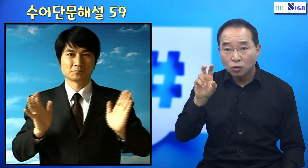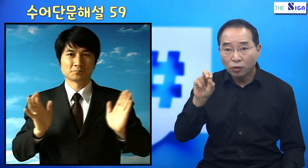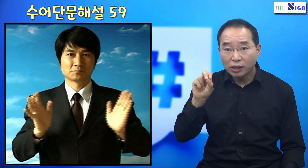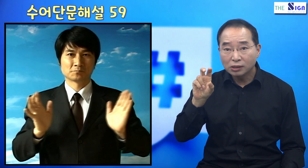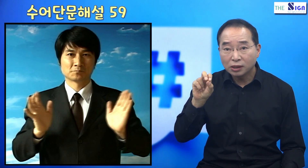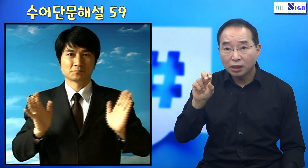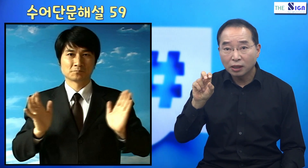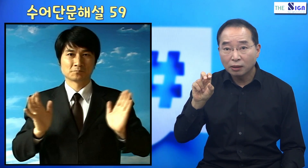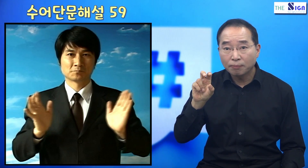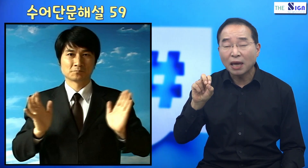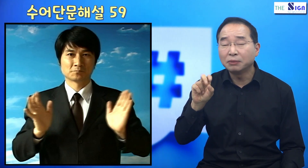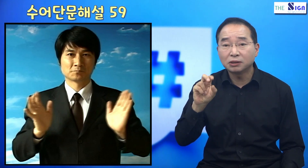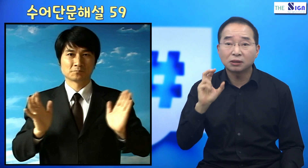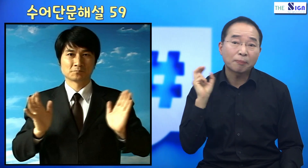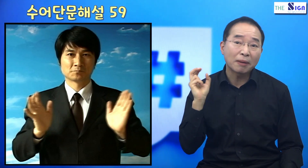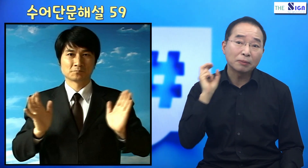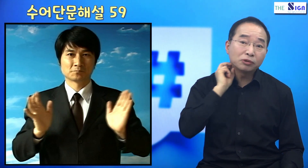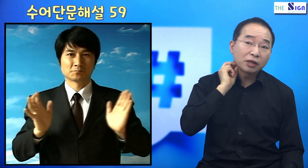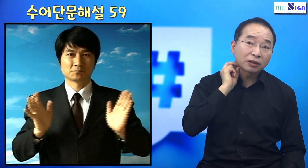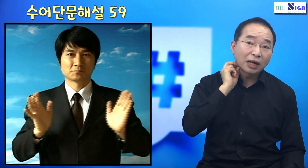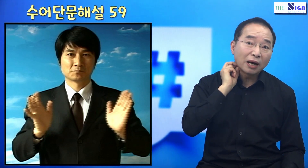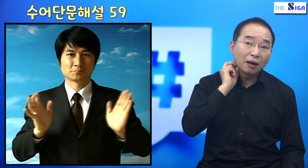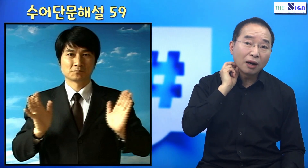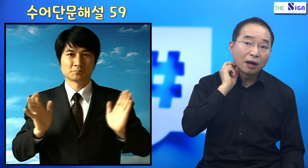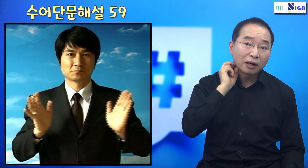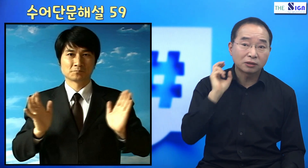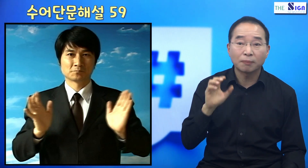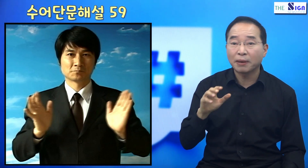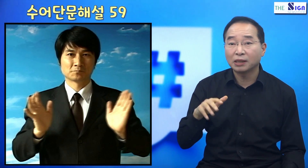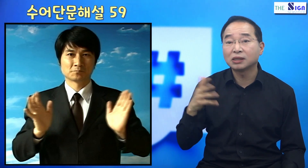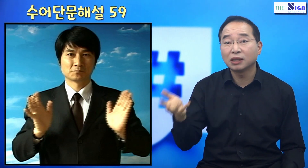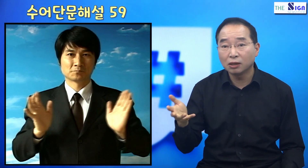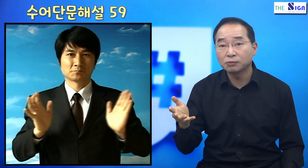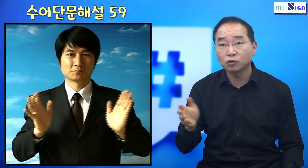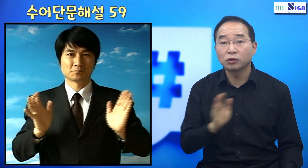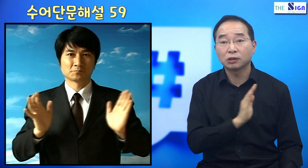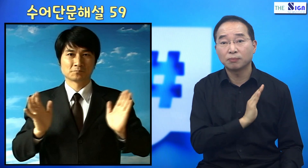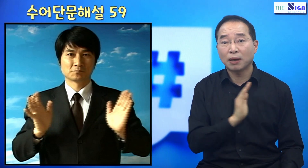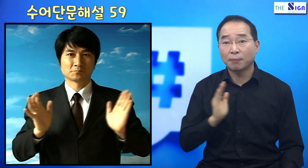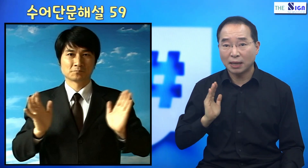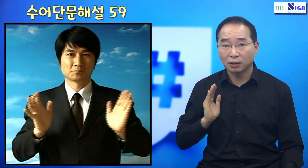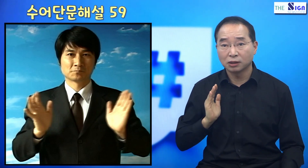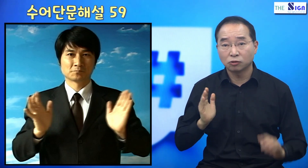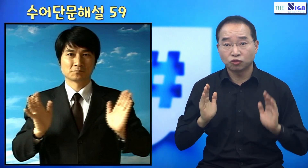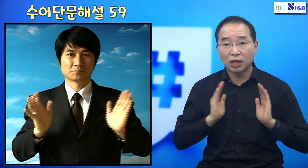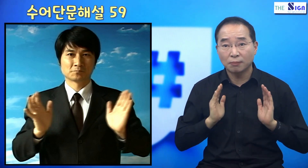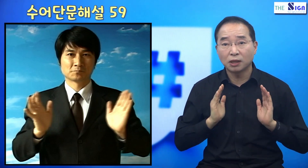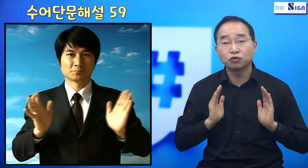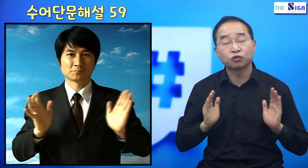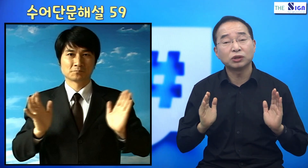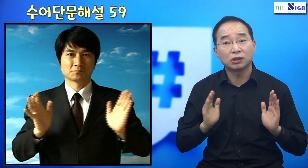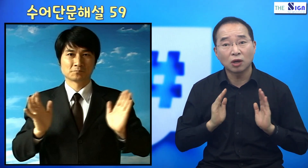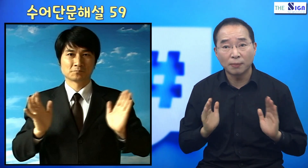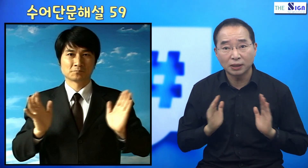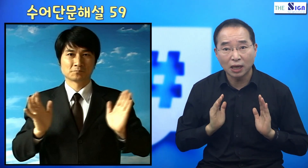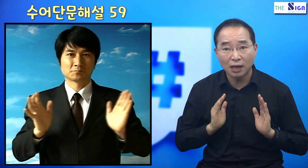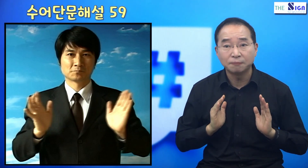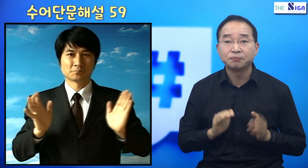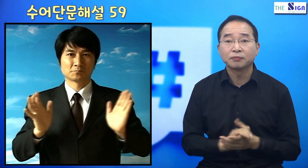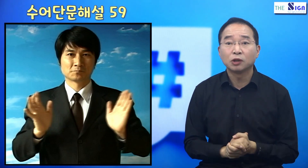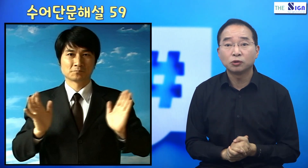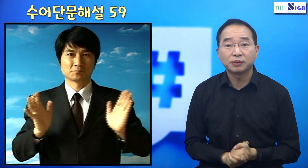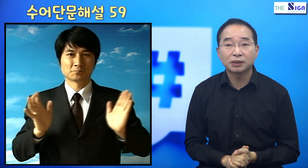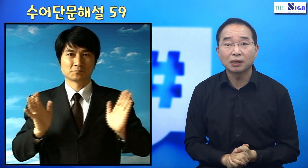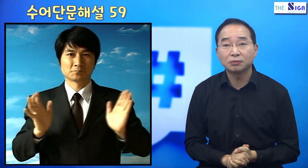배신은 요게 이제 뱀을 뜻해서 뱀에 물렸다. 그래서 배신 개념 쓰고 어쨌든 배반. 그래서 두 개 하면 두 일을